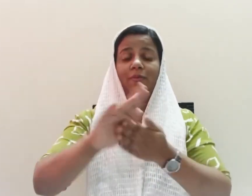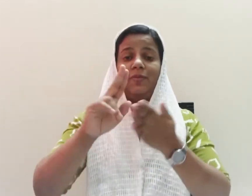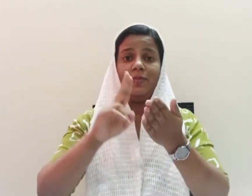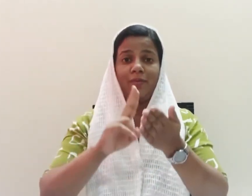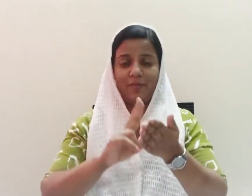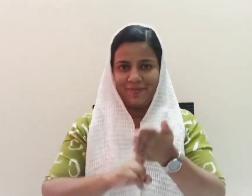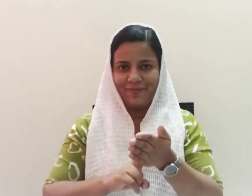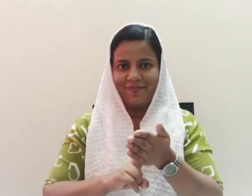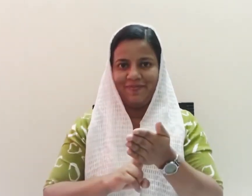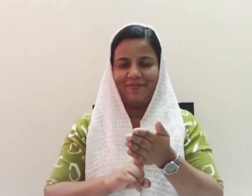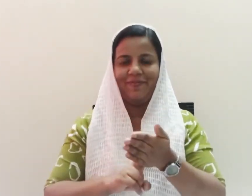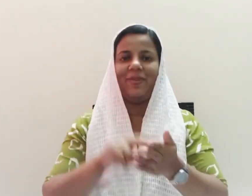3 ജോൺ 1:11, 3 യോഹന്നാൻ